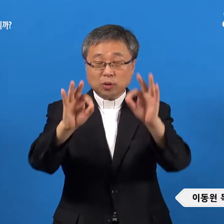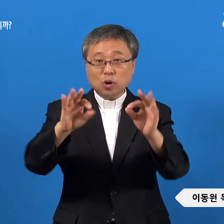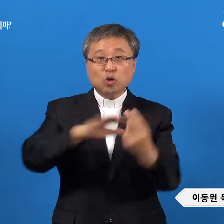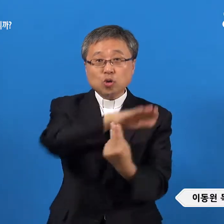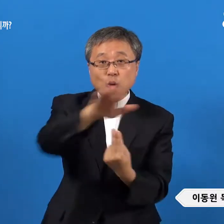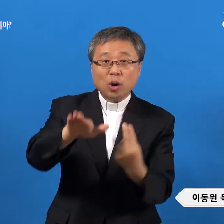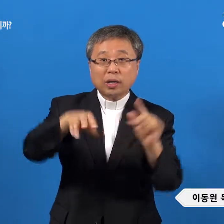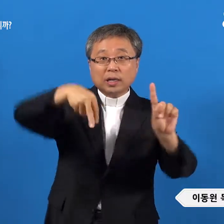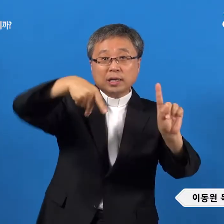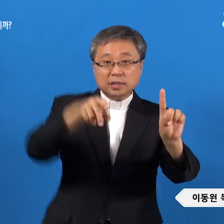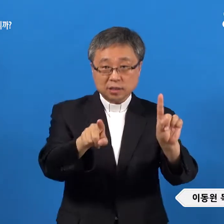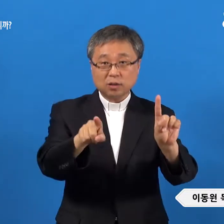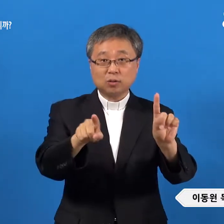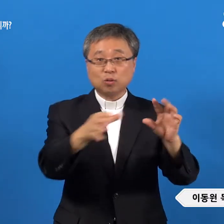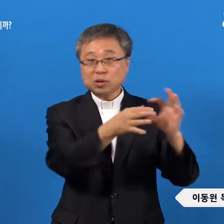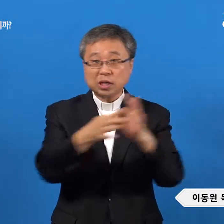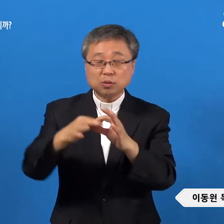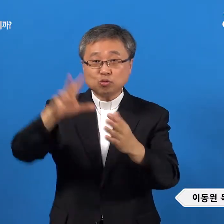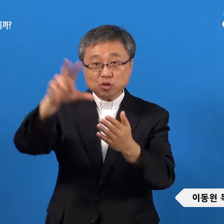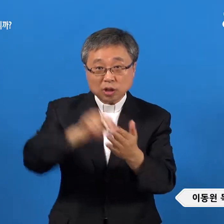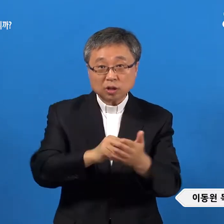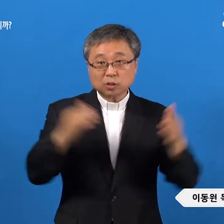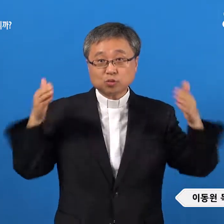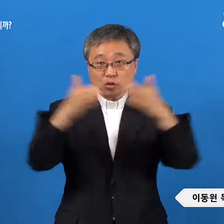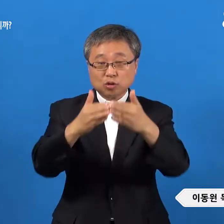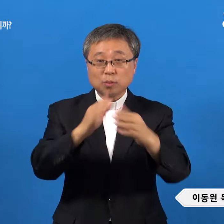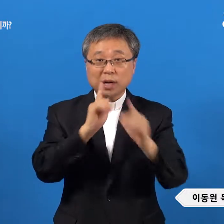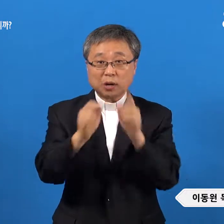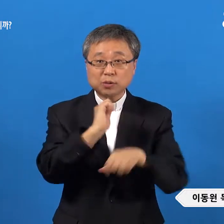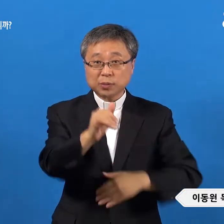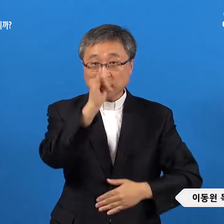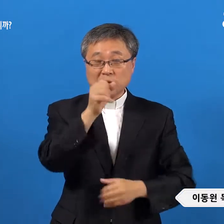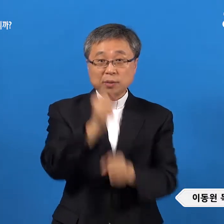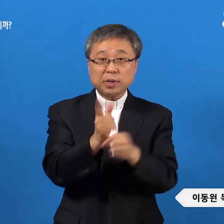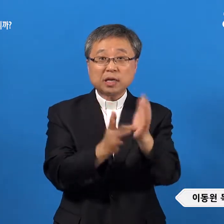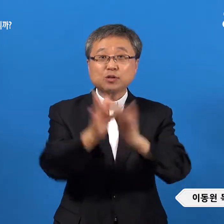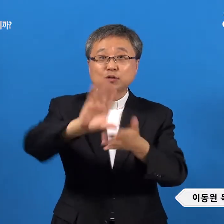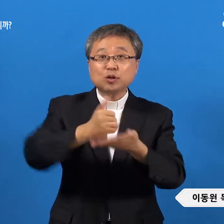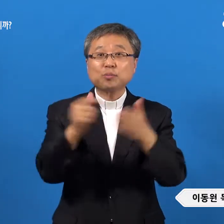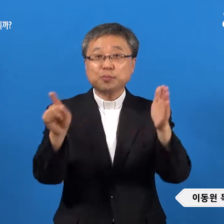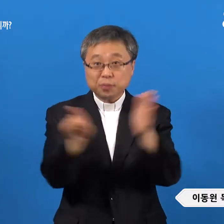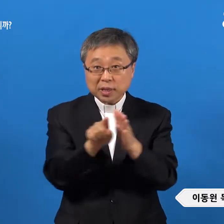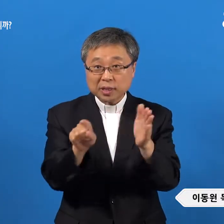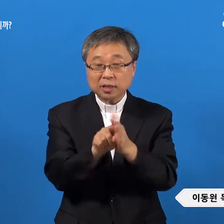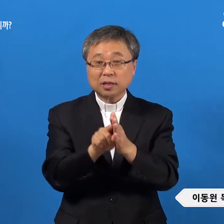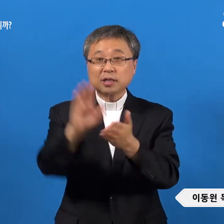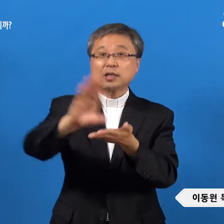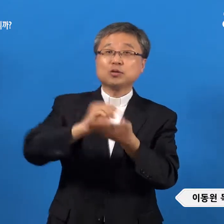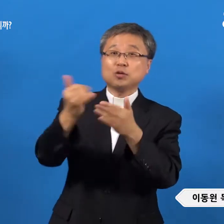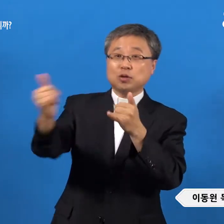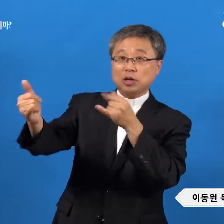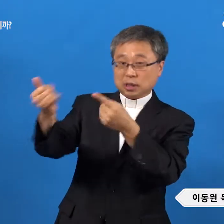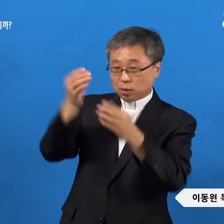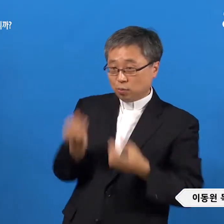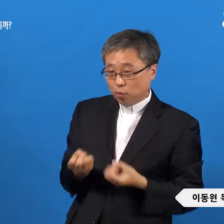문제를 집중적으로 다루고 있습니다. 요한일서는 이미 예수를 믿는 그리스도인들을 향해서 보내어진 편지입니다.